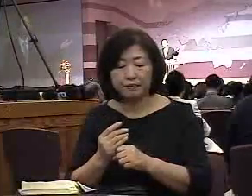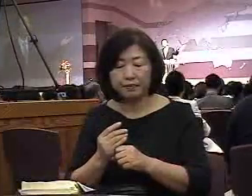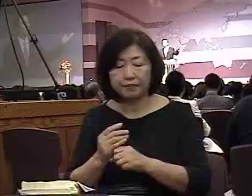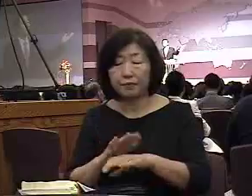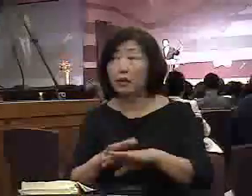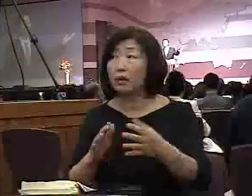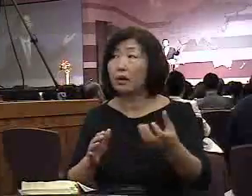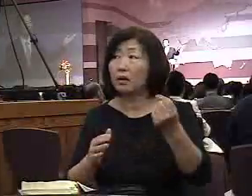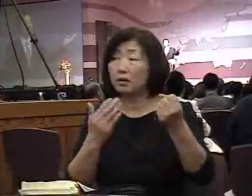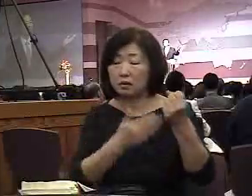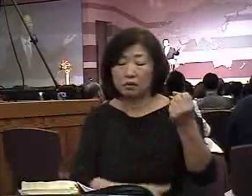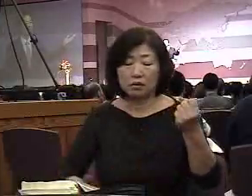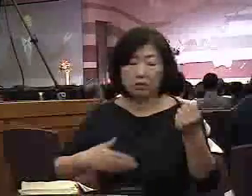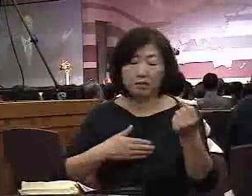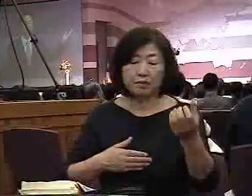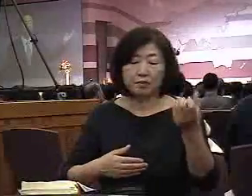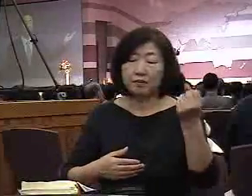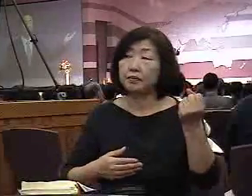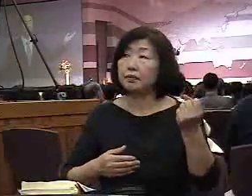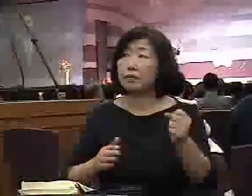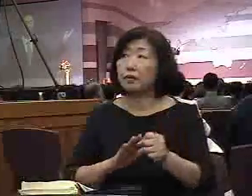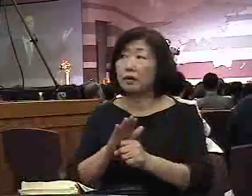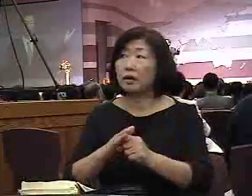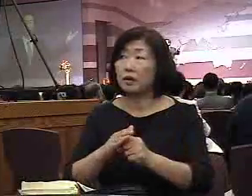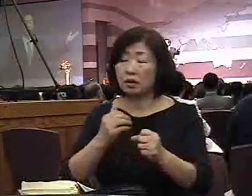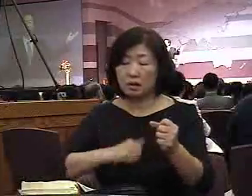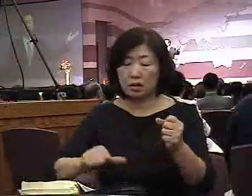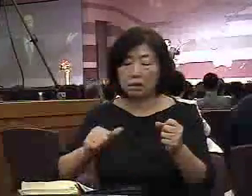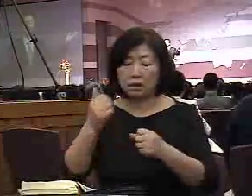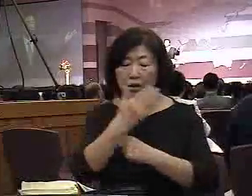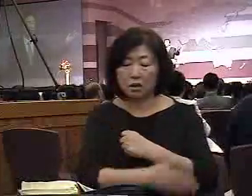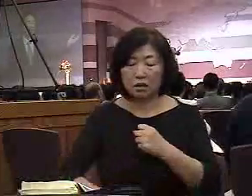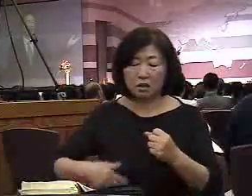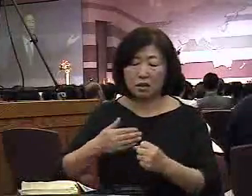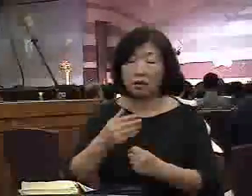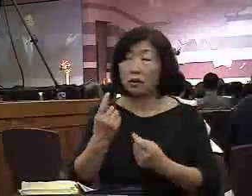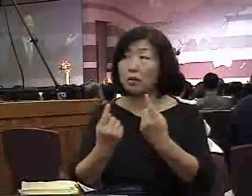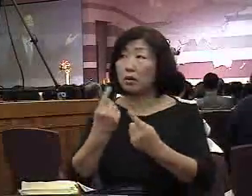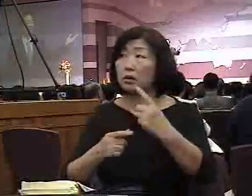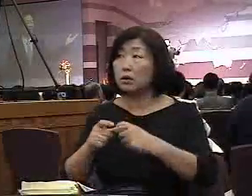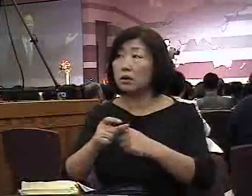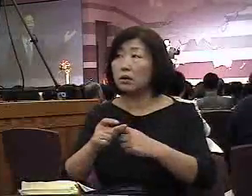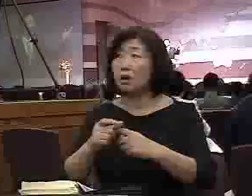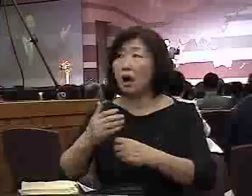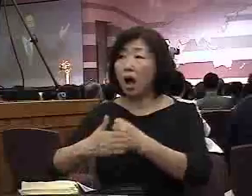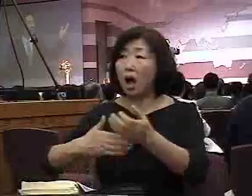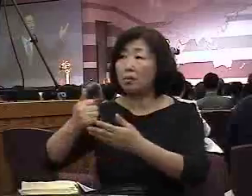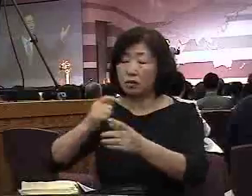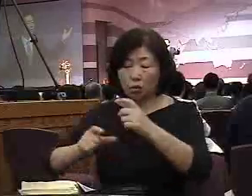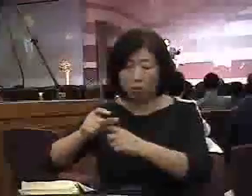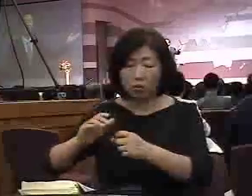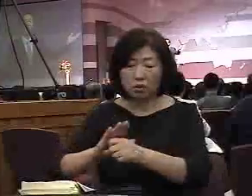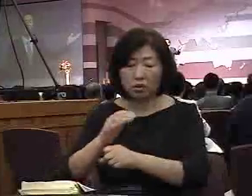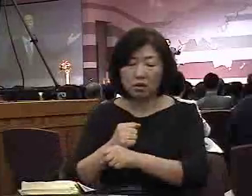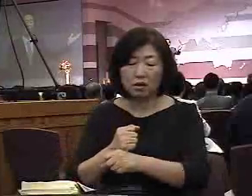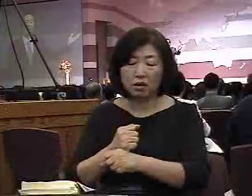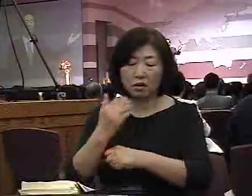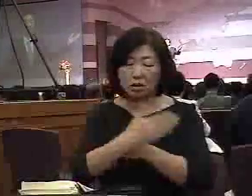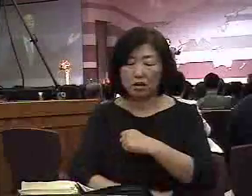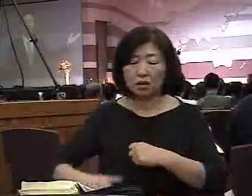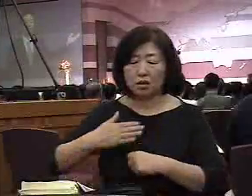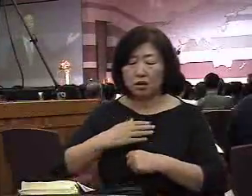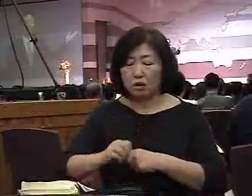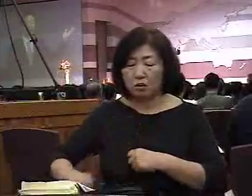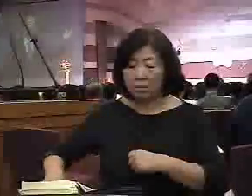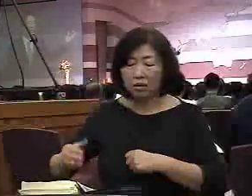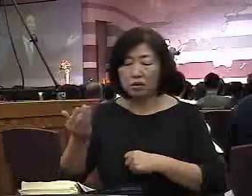손에 건강을 드시고, 사랑하는 아들아, 이 건강보다 너는 나를 더 사랑하니? 만약 네가 이 건강을 잃어버린다고